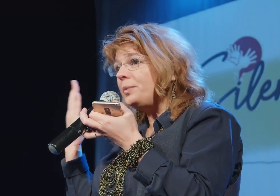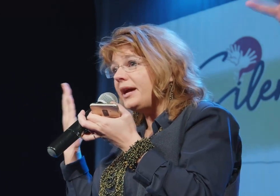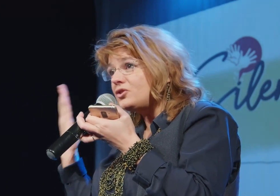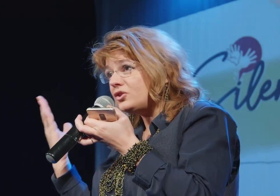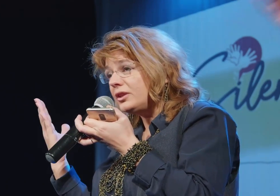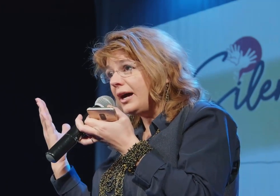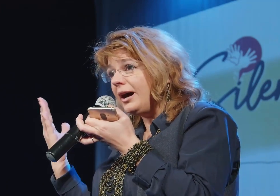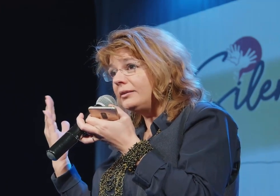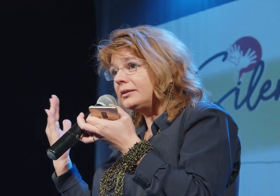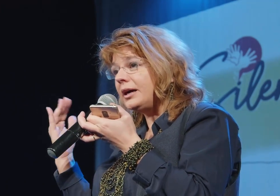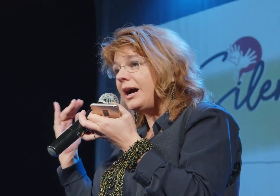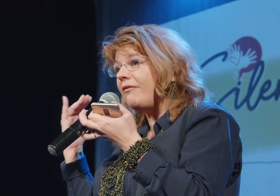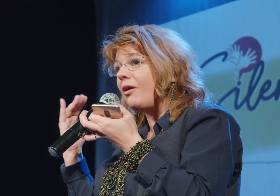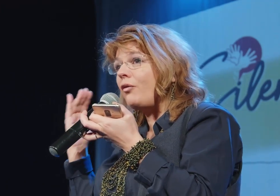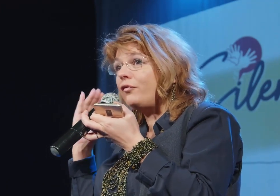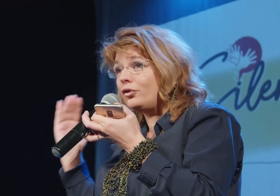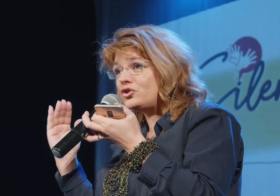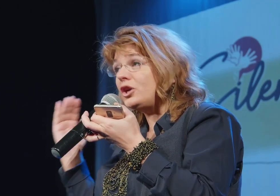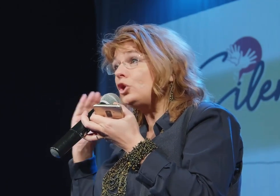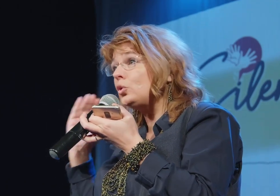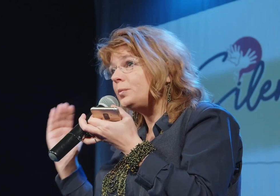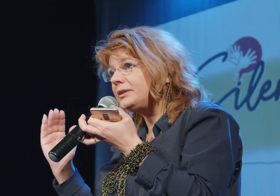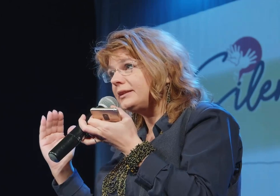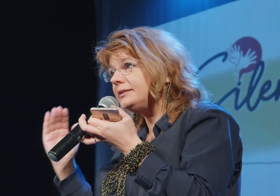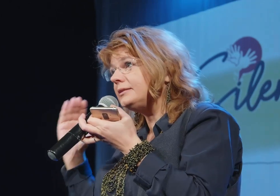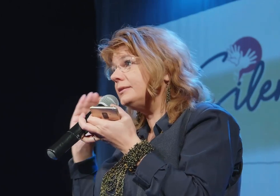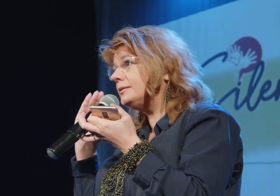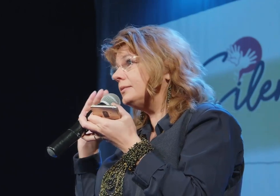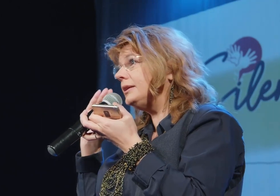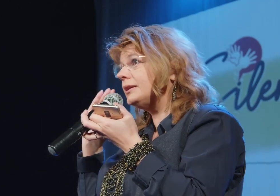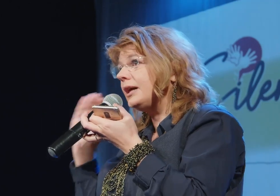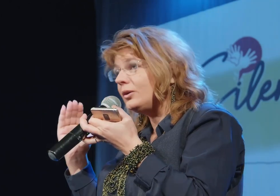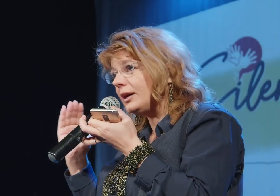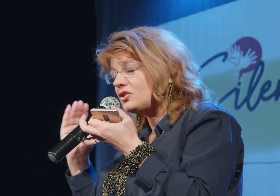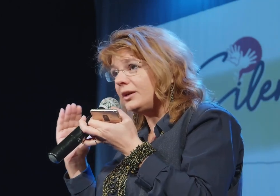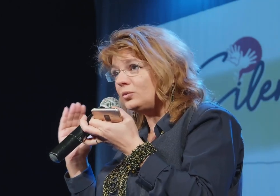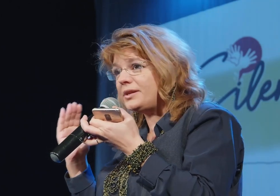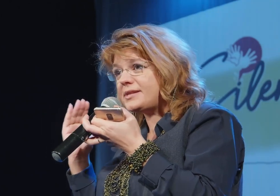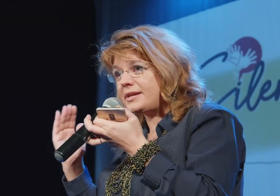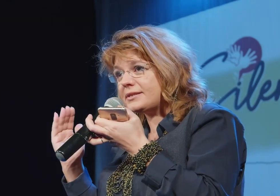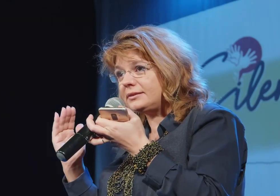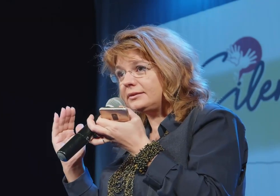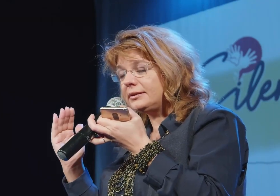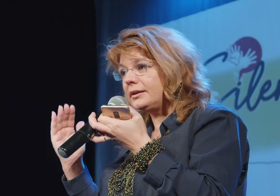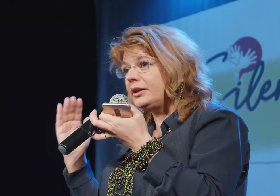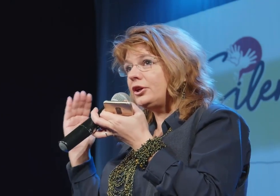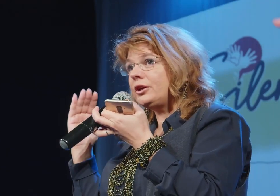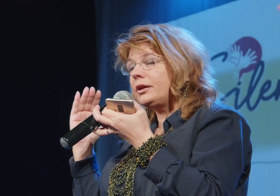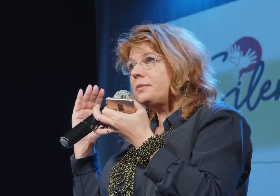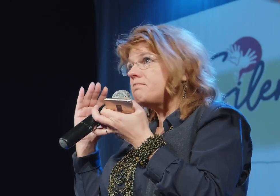Și copiii aceștia aveau o voce ruptă din raiul acela dumnezeesc.